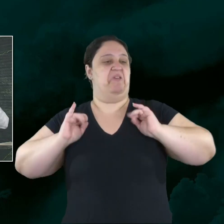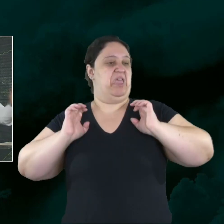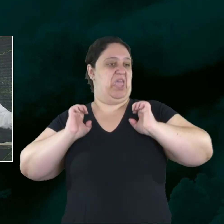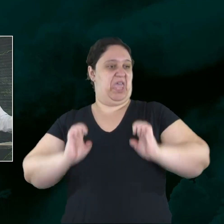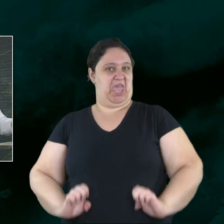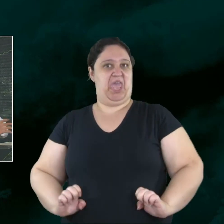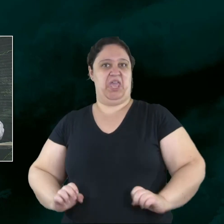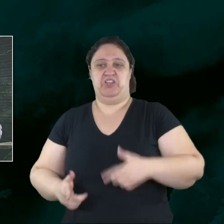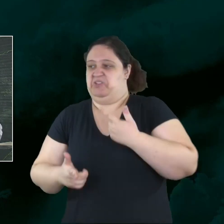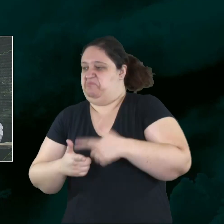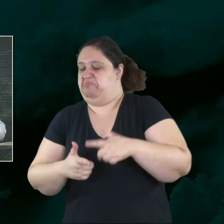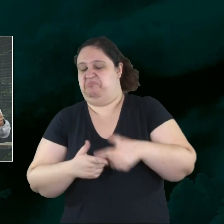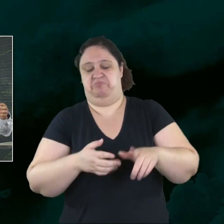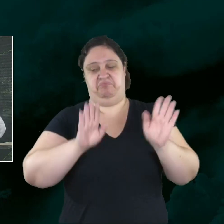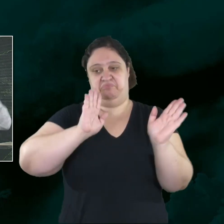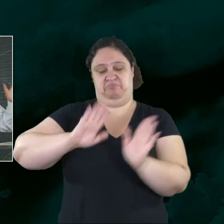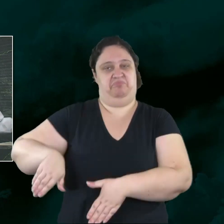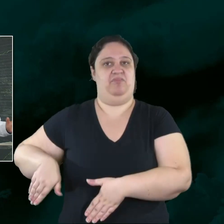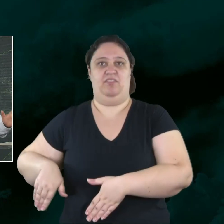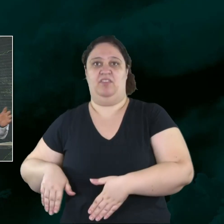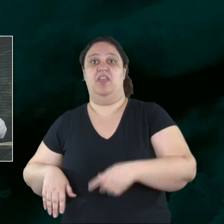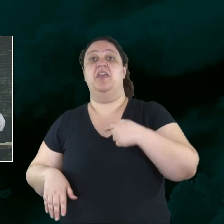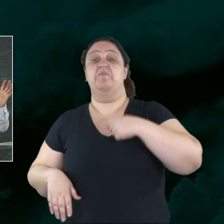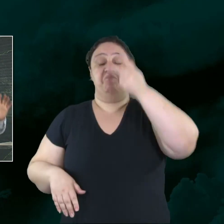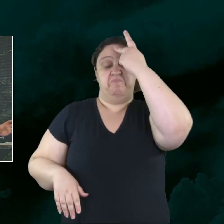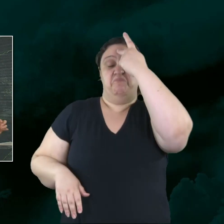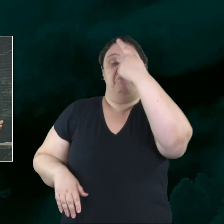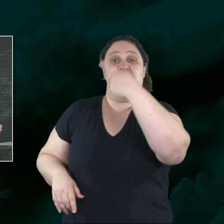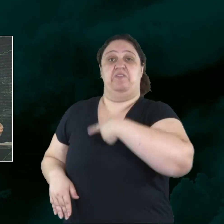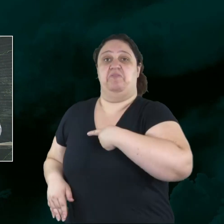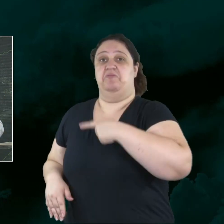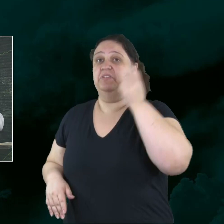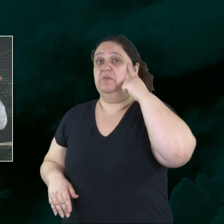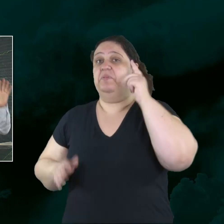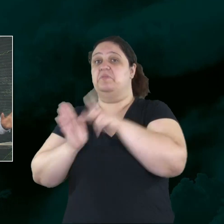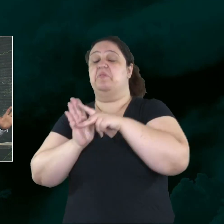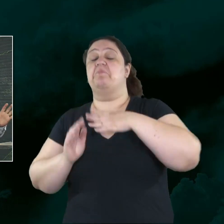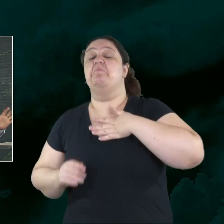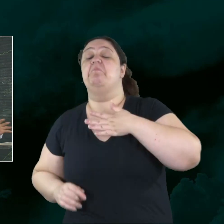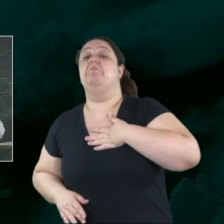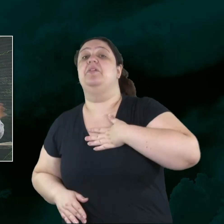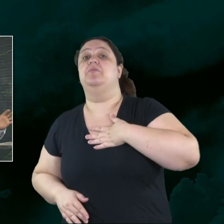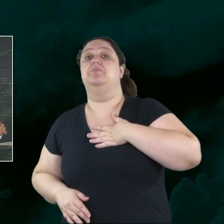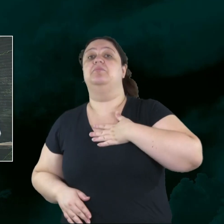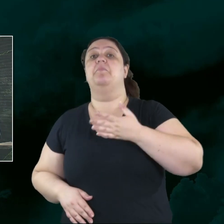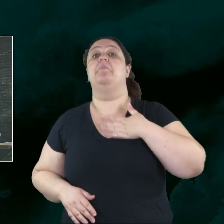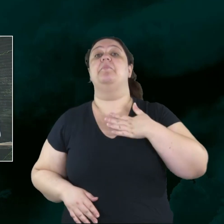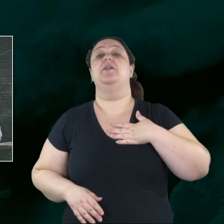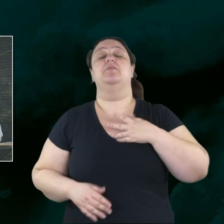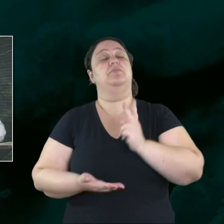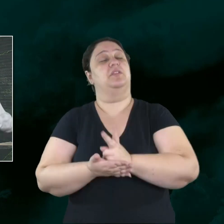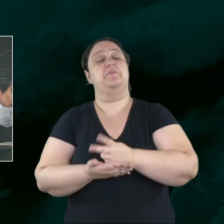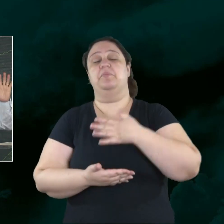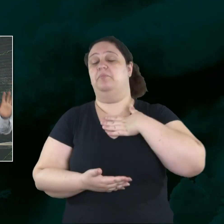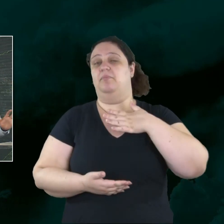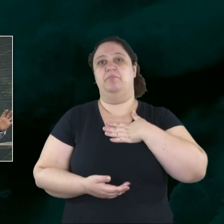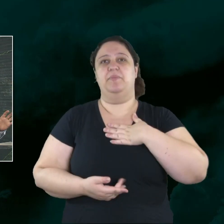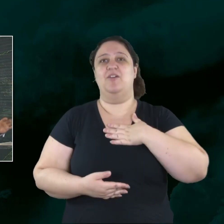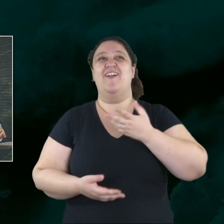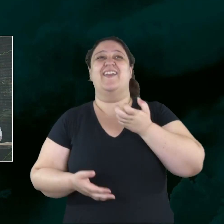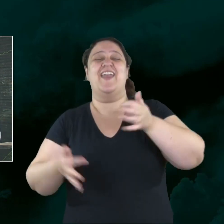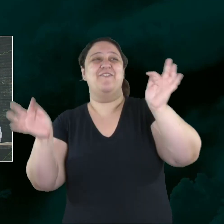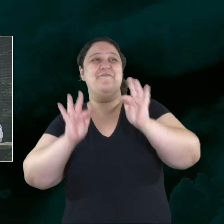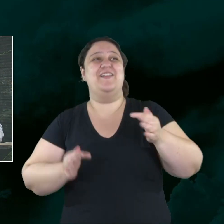vai prejudicar os outros, porque eu sou egoísta, eu só penso em mim mesmo, eu quero para mim agora, né? Quero minha